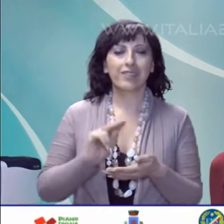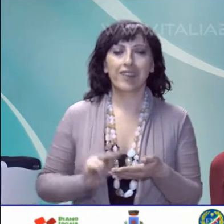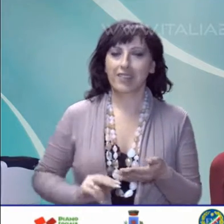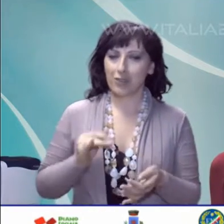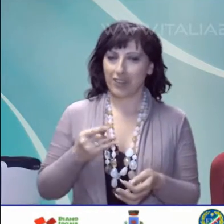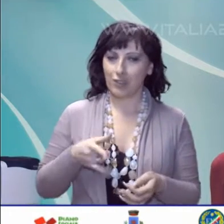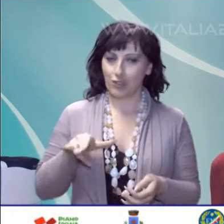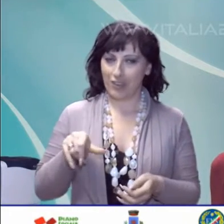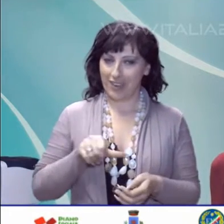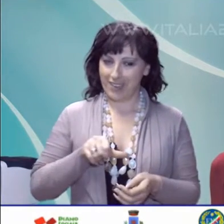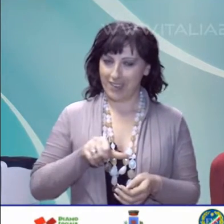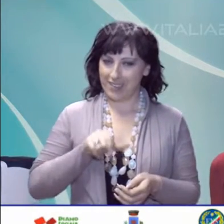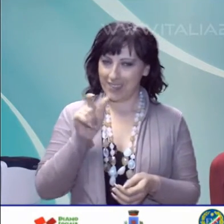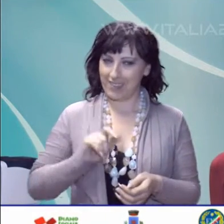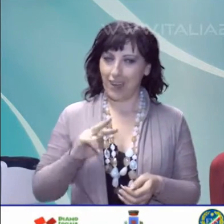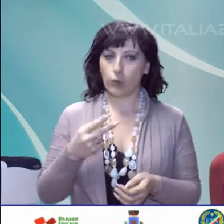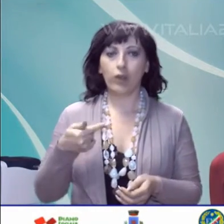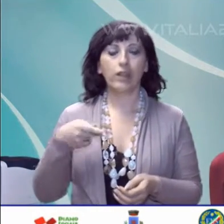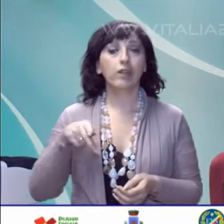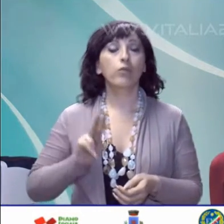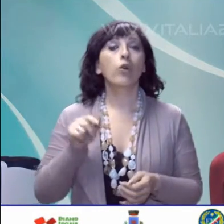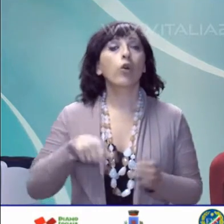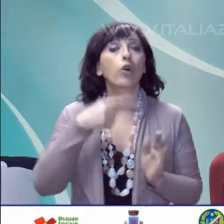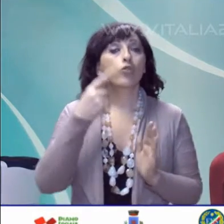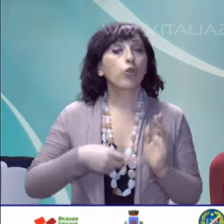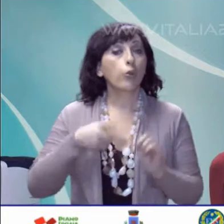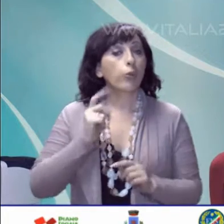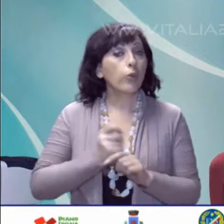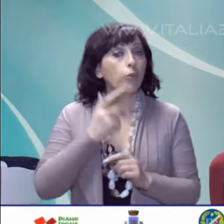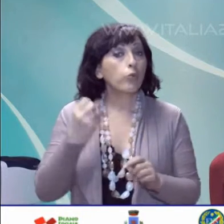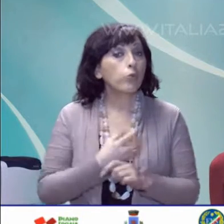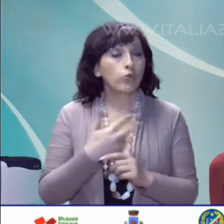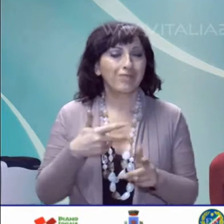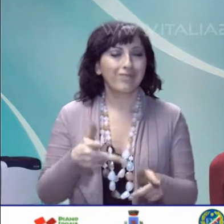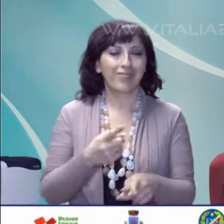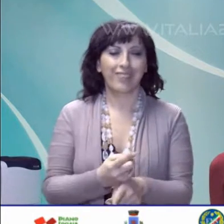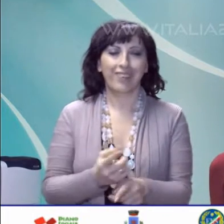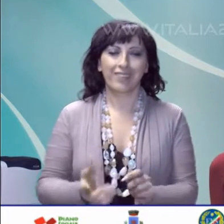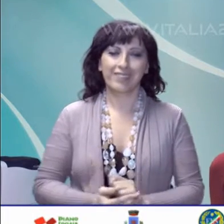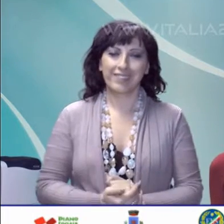del TG Lis di Italia 2 TV. Sono questi i principali fatti del giorno.